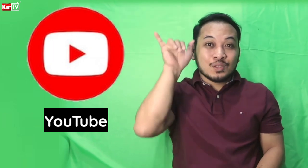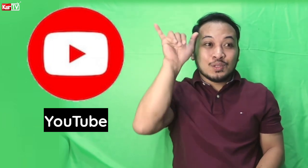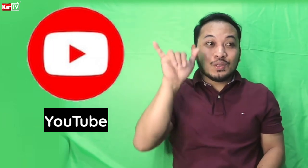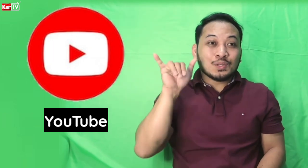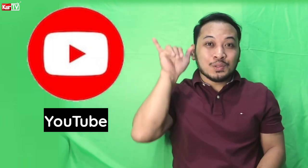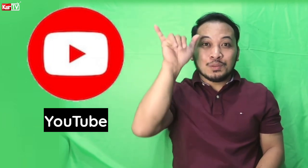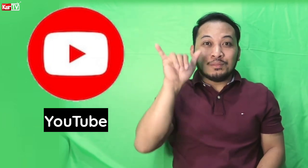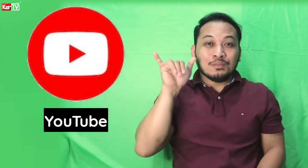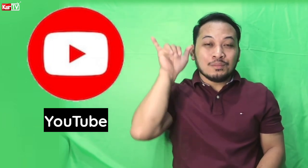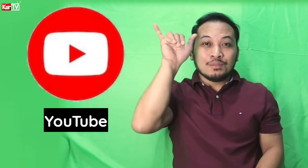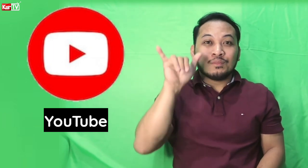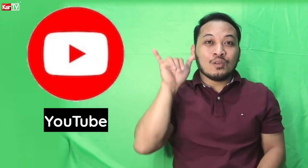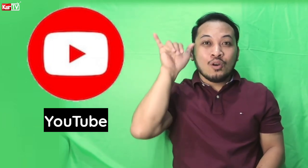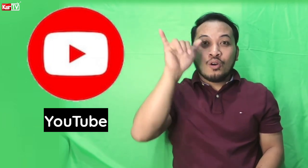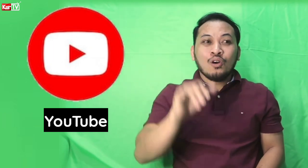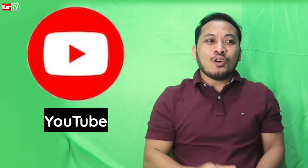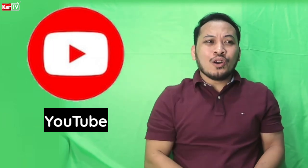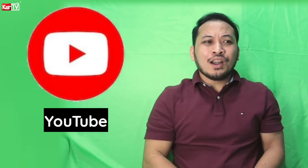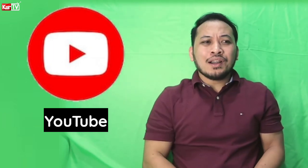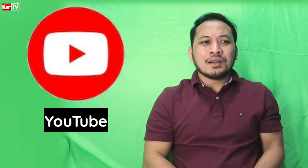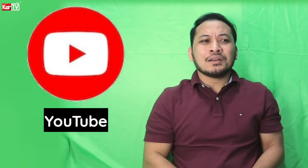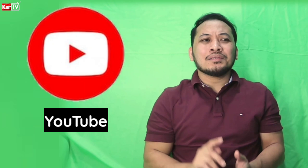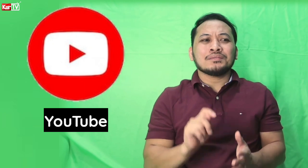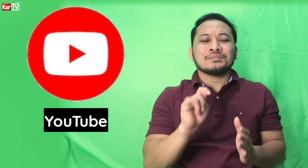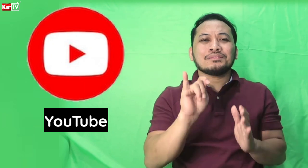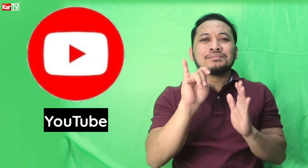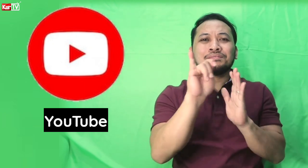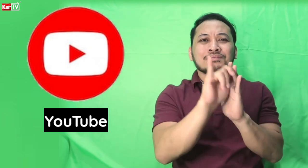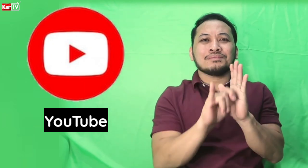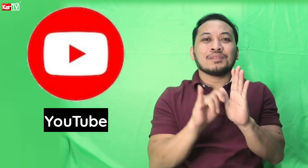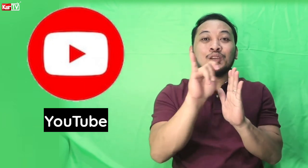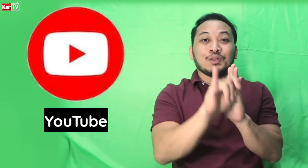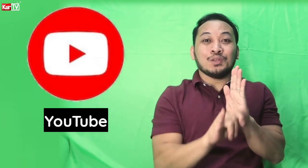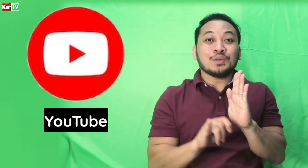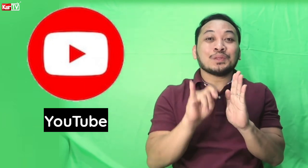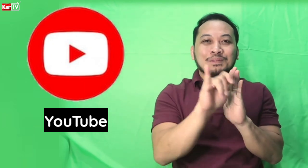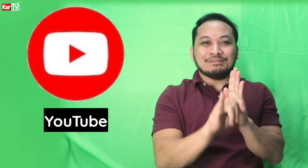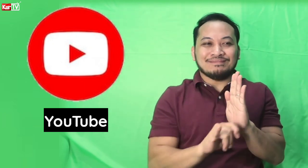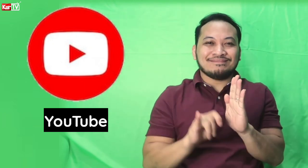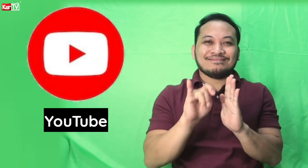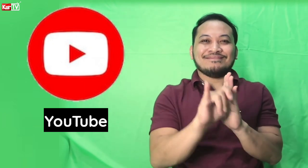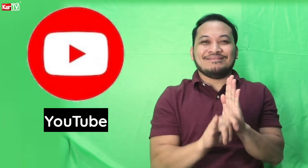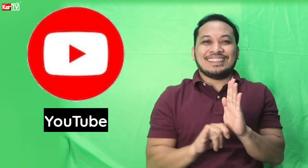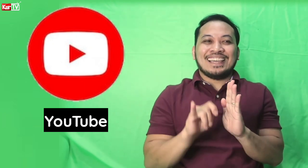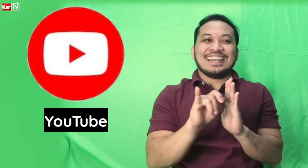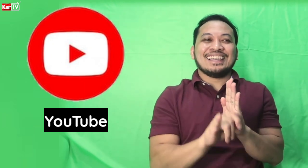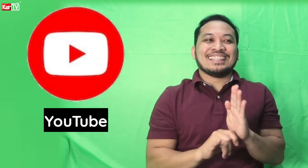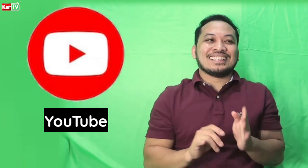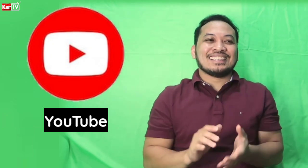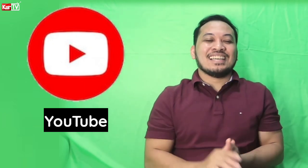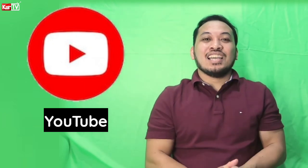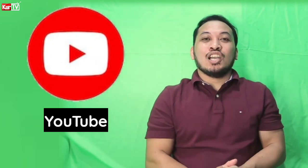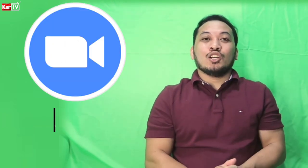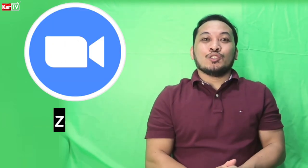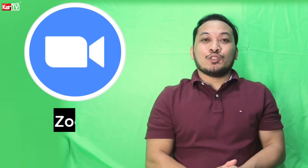YouTube. YouTube. Or YouTube. Yes.